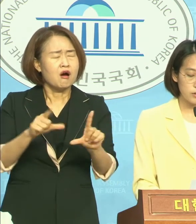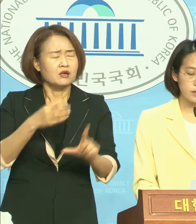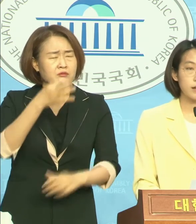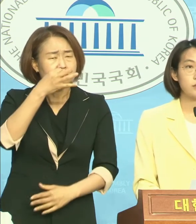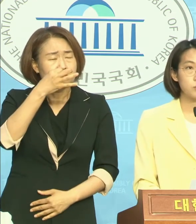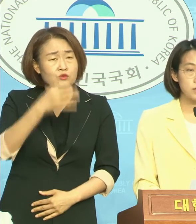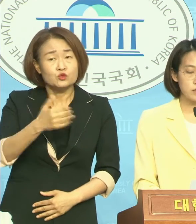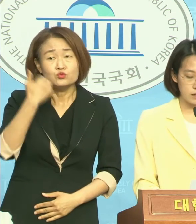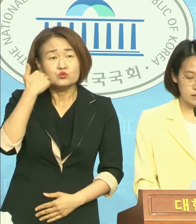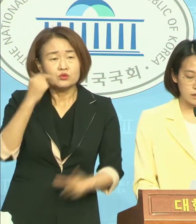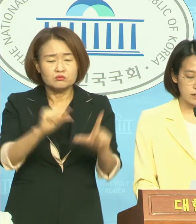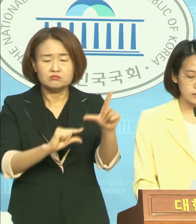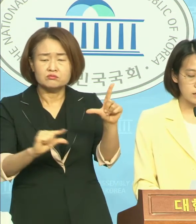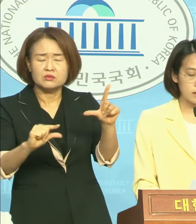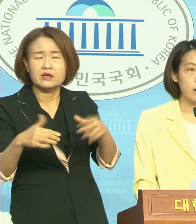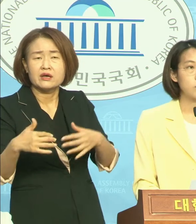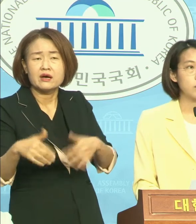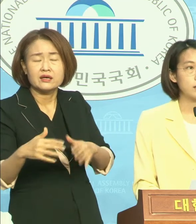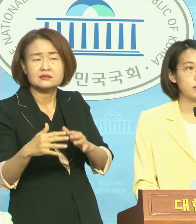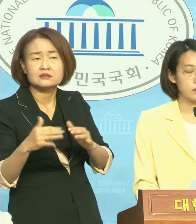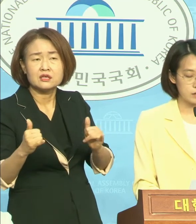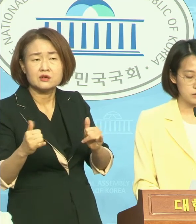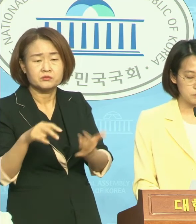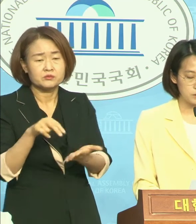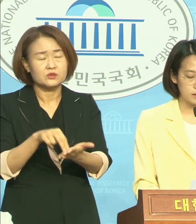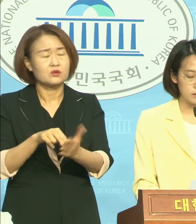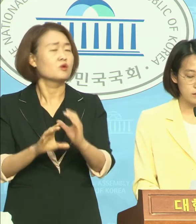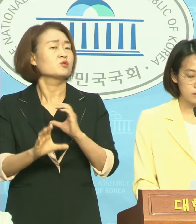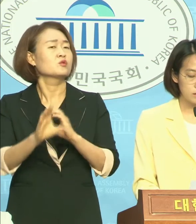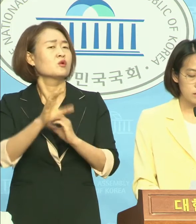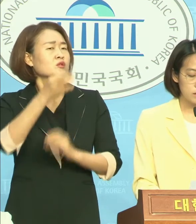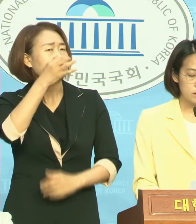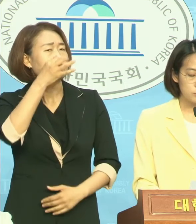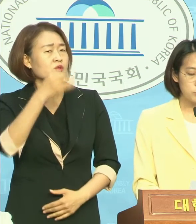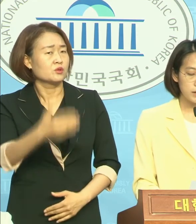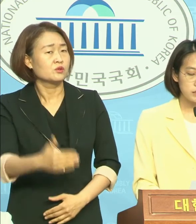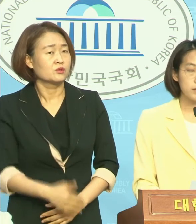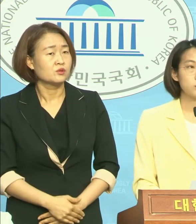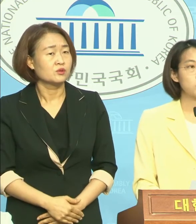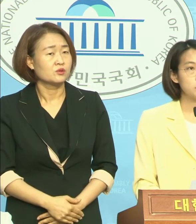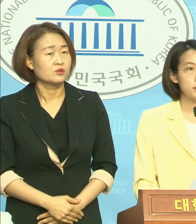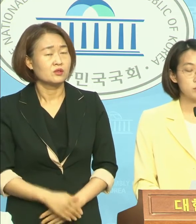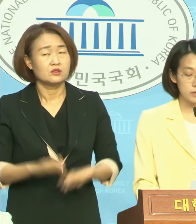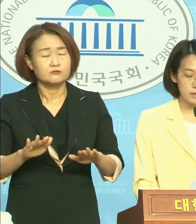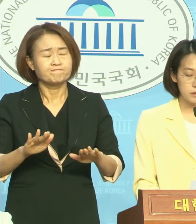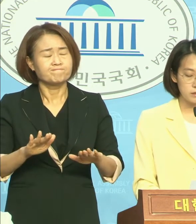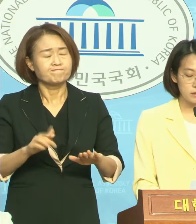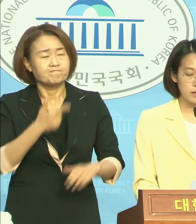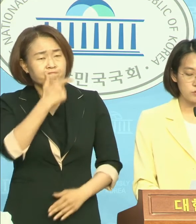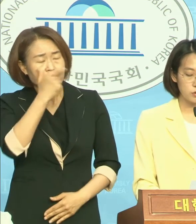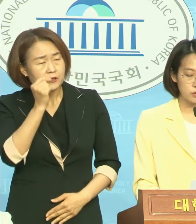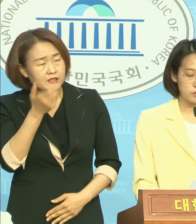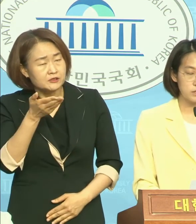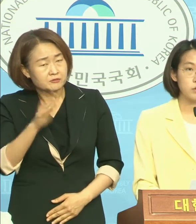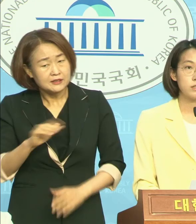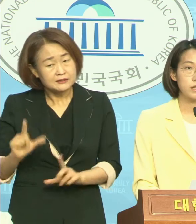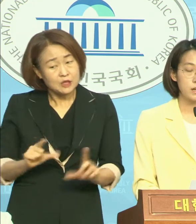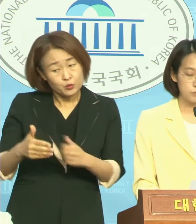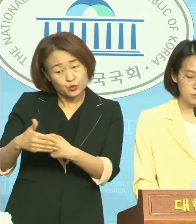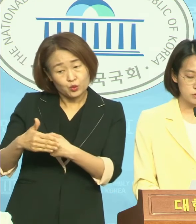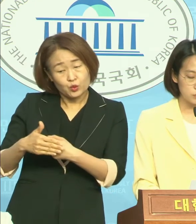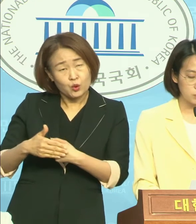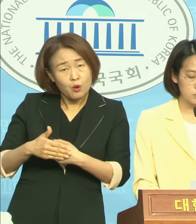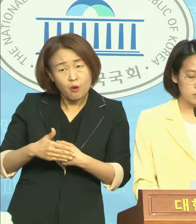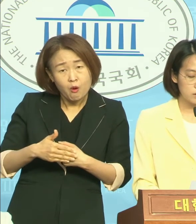특히 연약한 존재들에게 가장 가혹하게 다가왔습니다 부족하지만 조금이라도 삶을 지탱해 주었던 지원